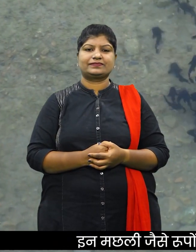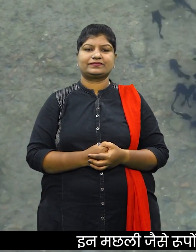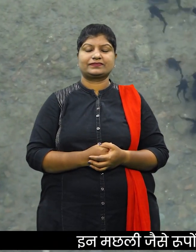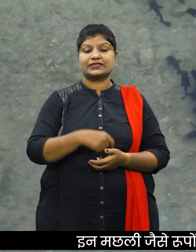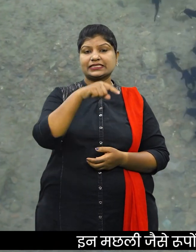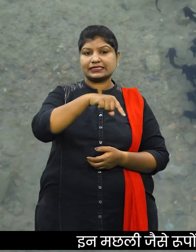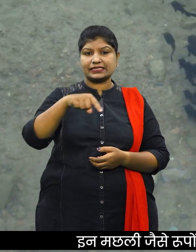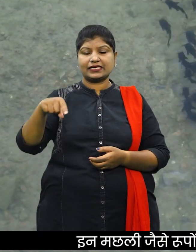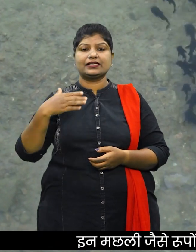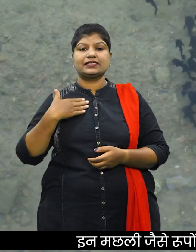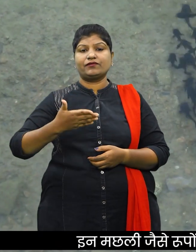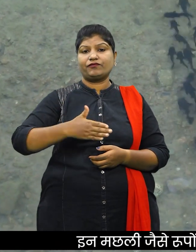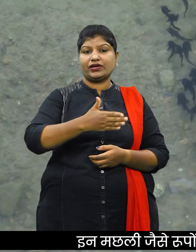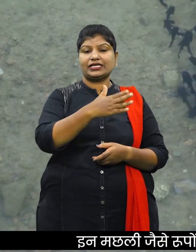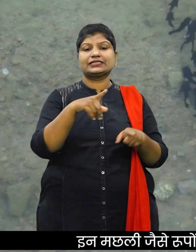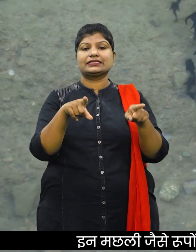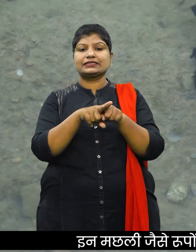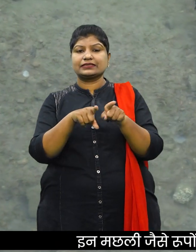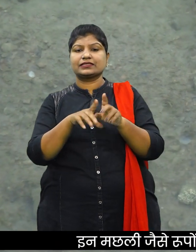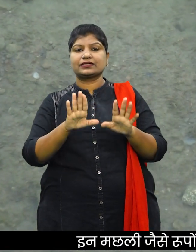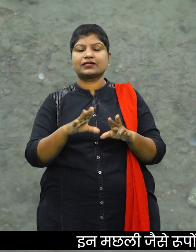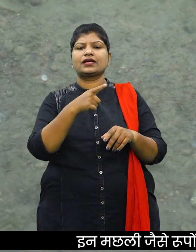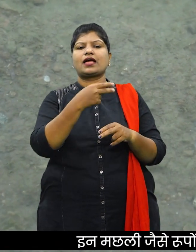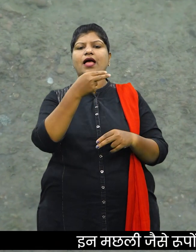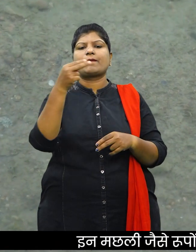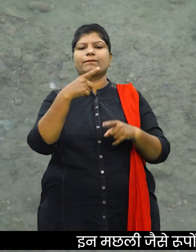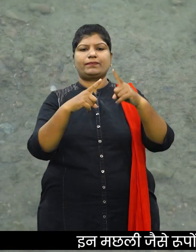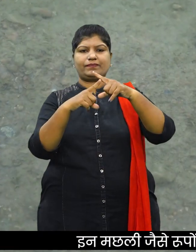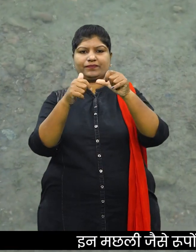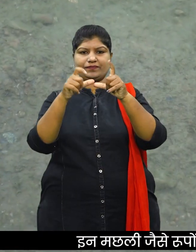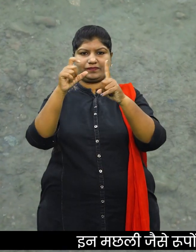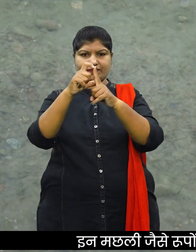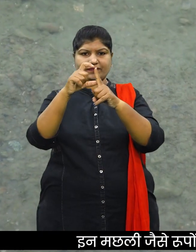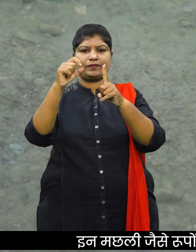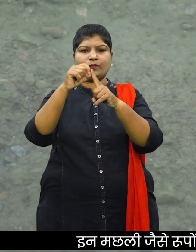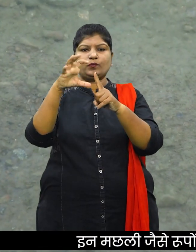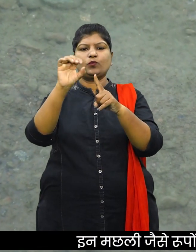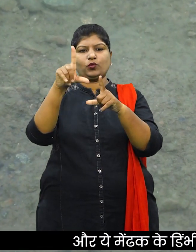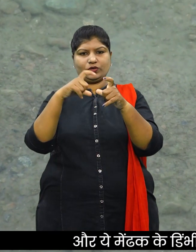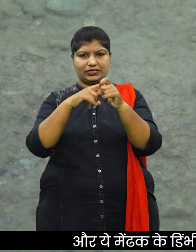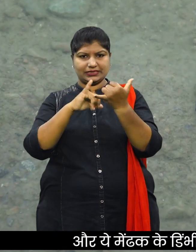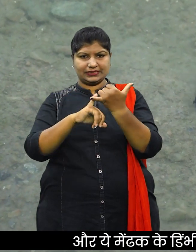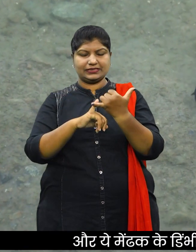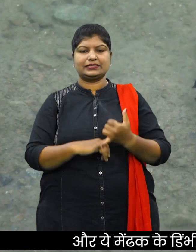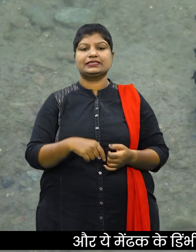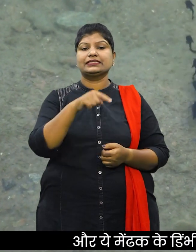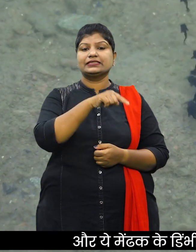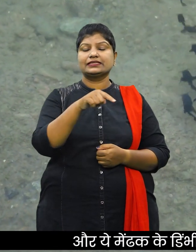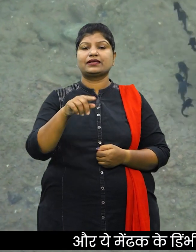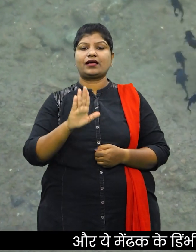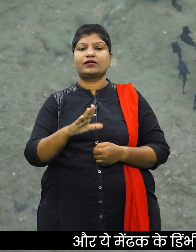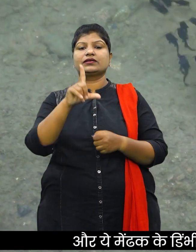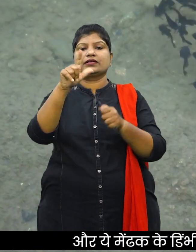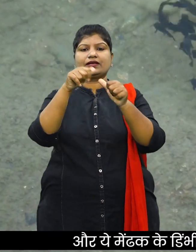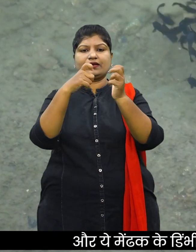इन मछली जैसे रूपों को मेंढक का बच्चा यानी टैडपोल कहा जाता है और ये मेंढक